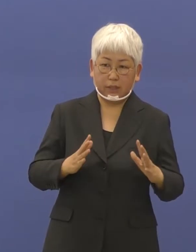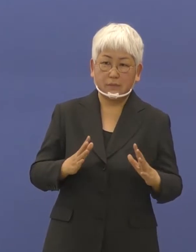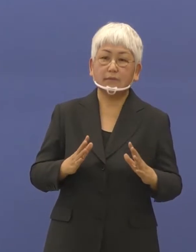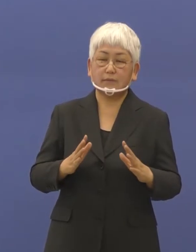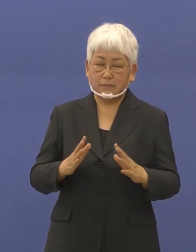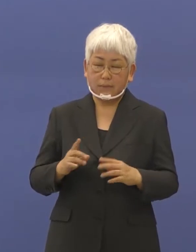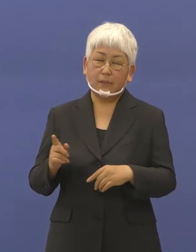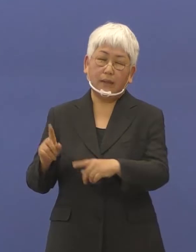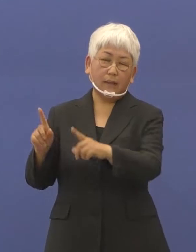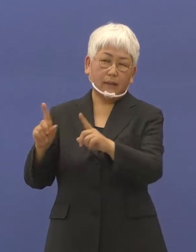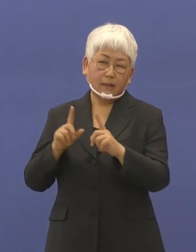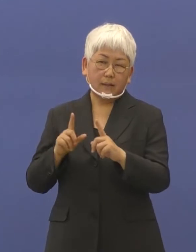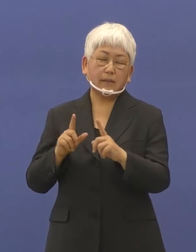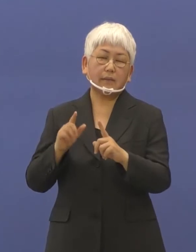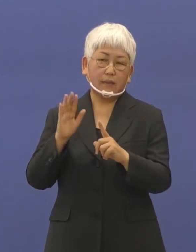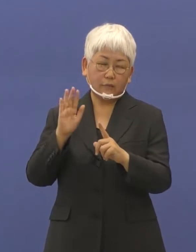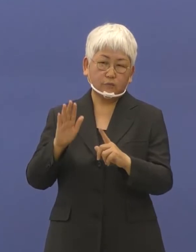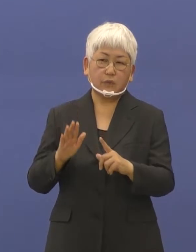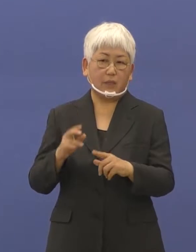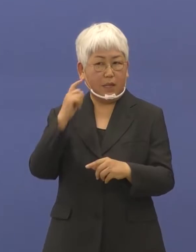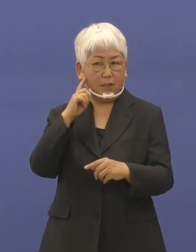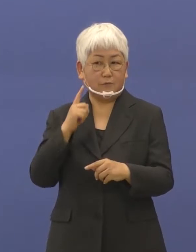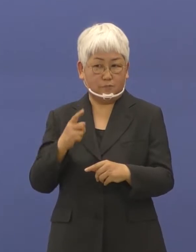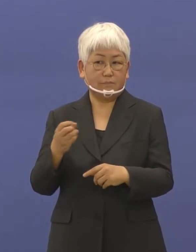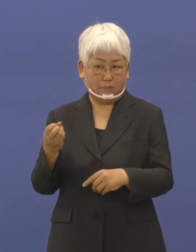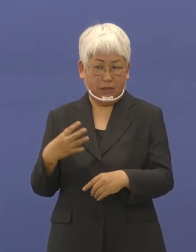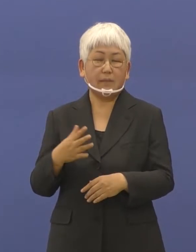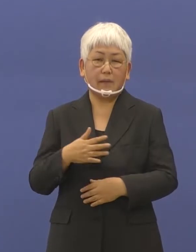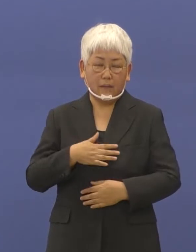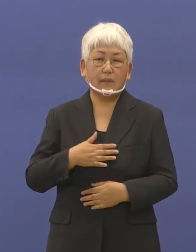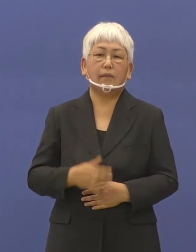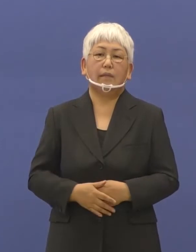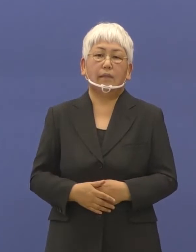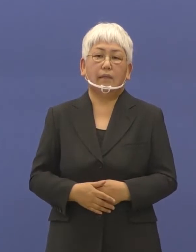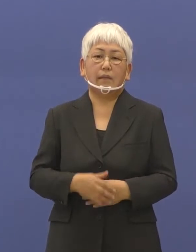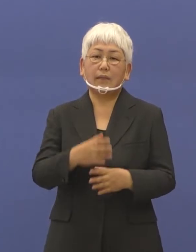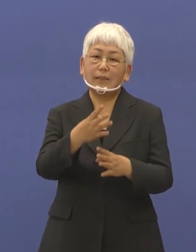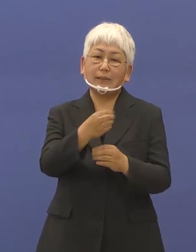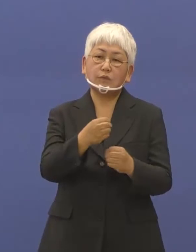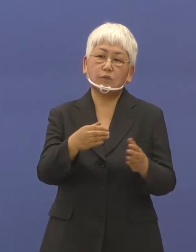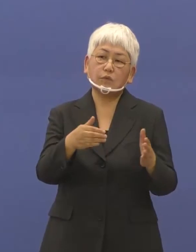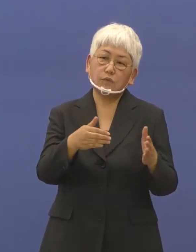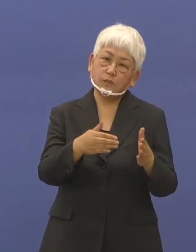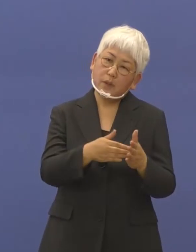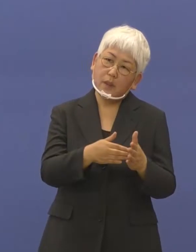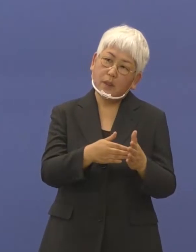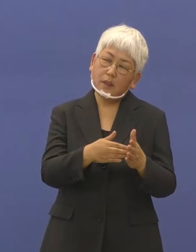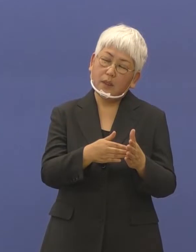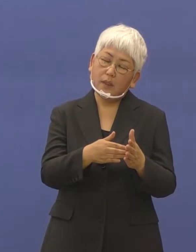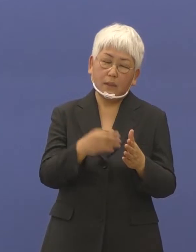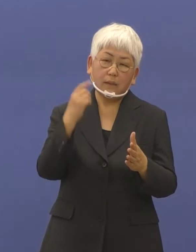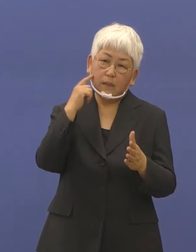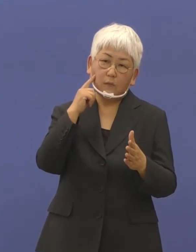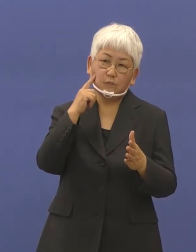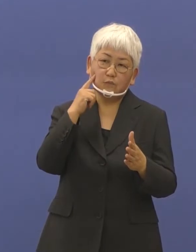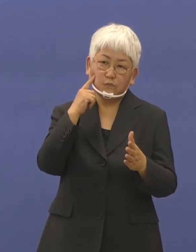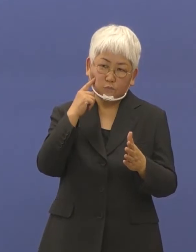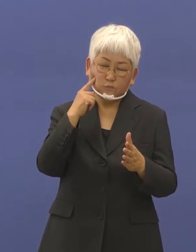ども、まあ、その国葬が27日ということで知事としてはこういつ頃までに判断したいとかそういったお考えはありますでしょうか。